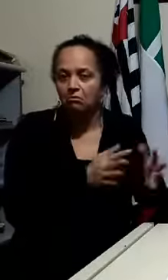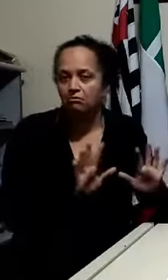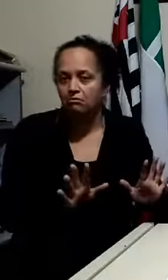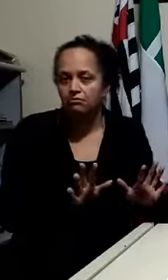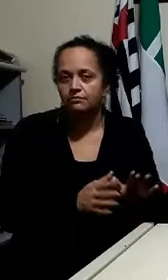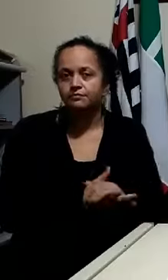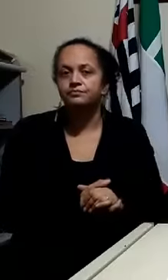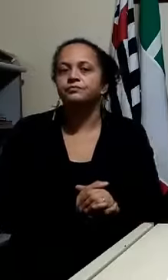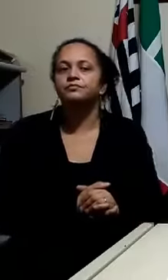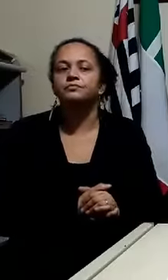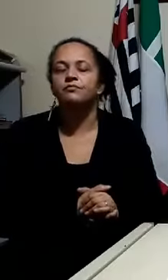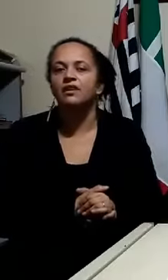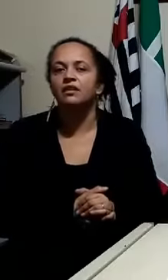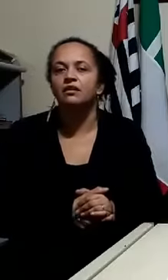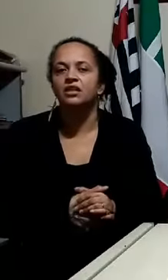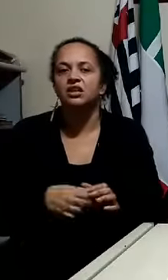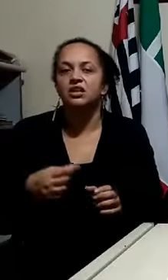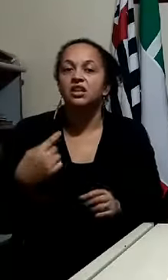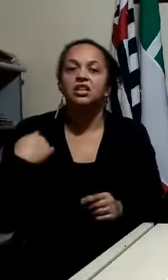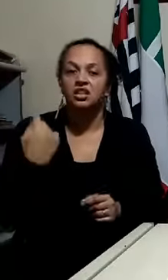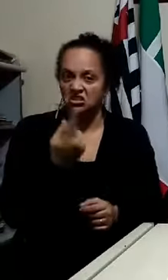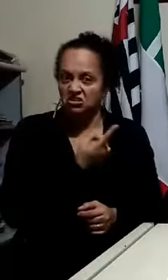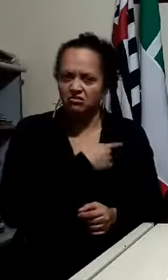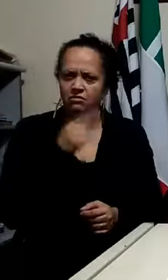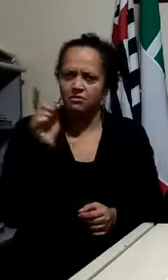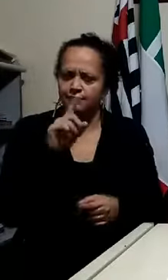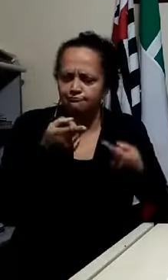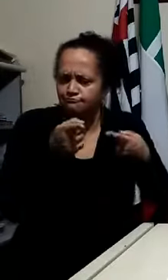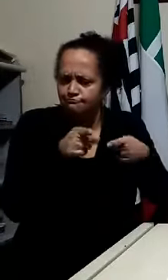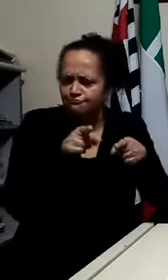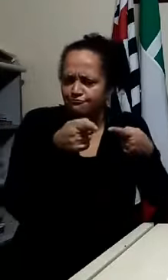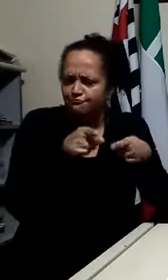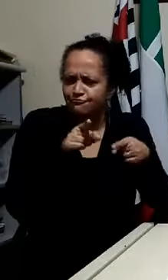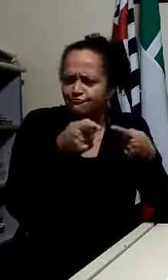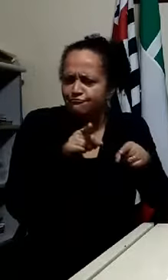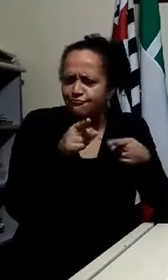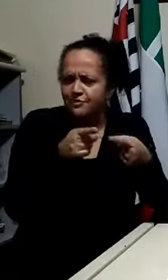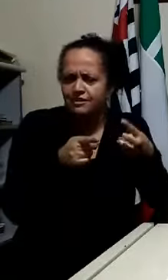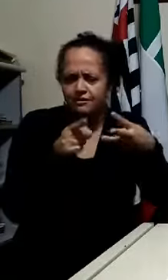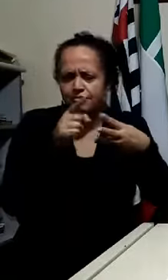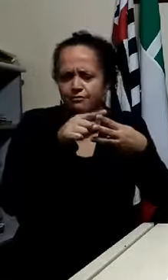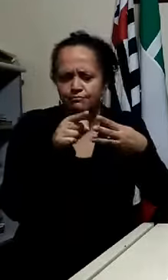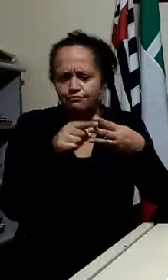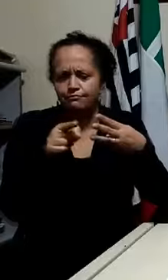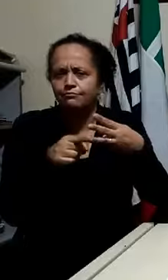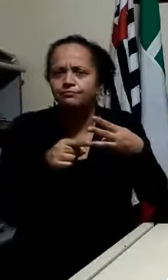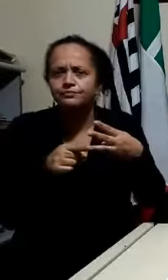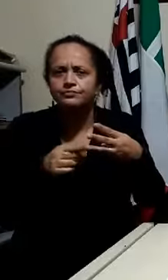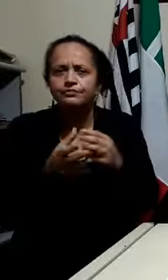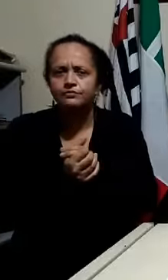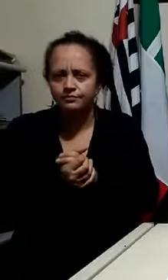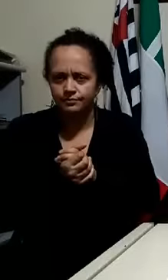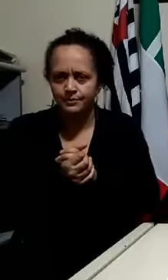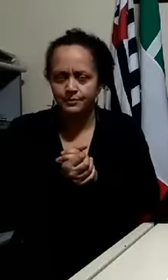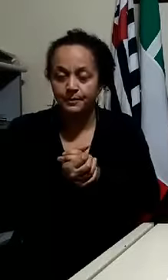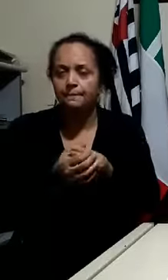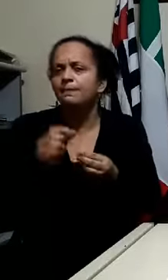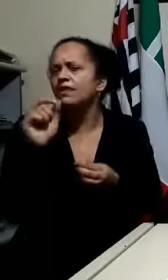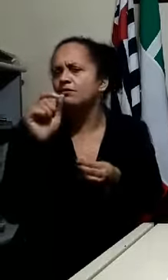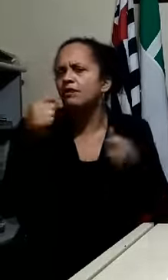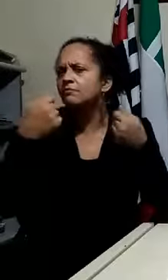cair nessas três armas malignas: concupiscência da carne, concupiscência dos olhos, soberba da